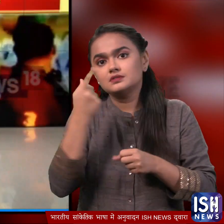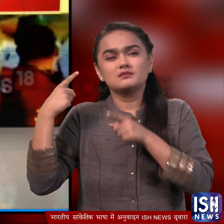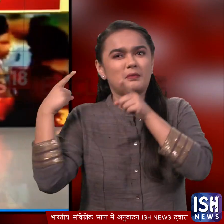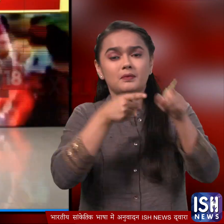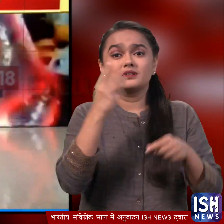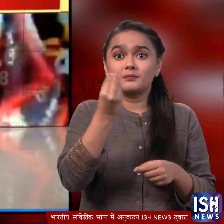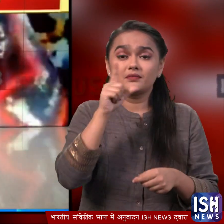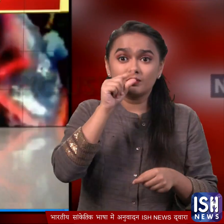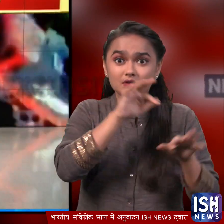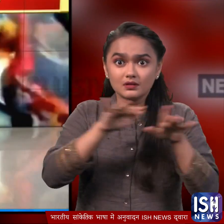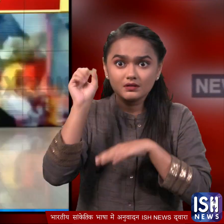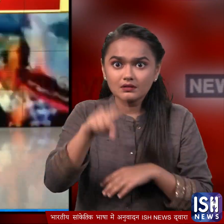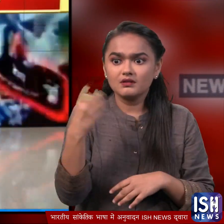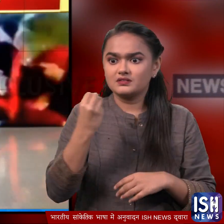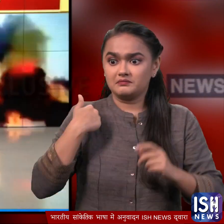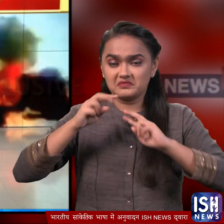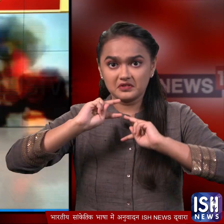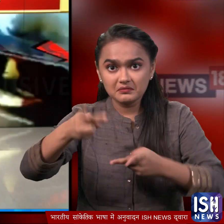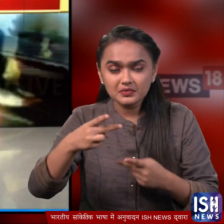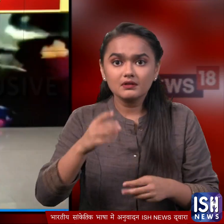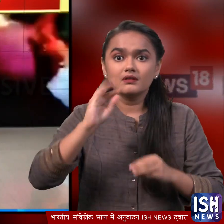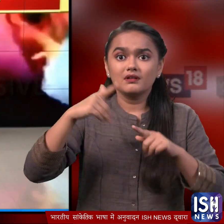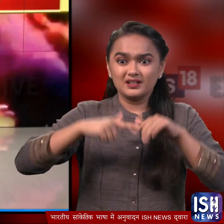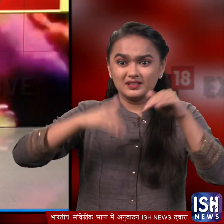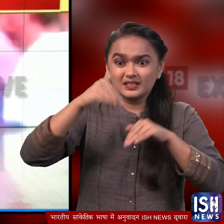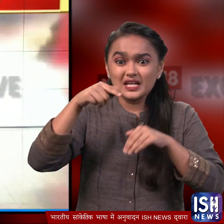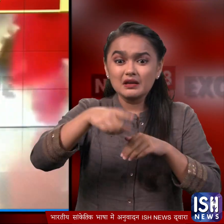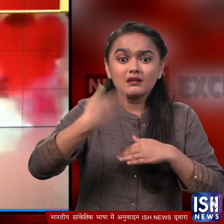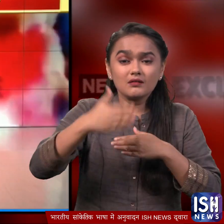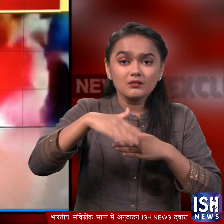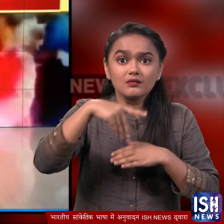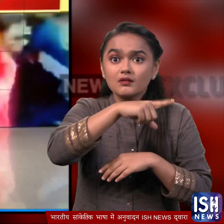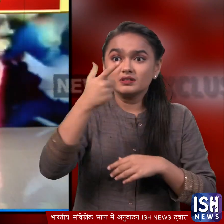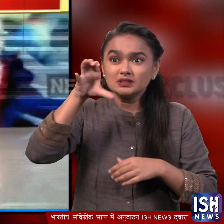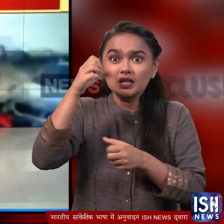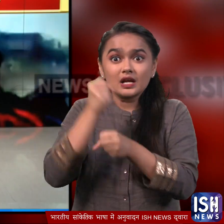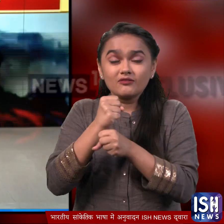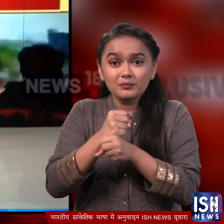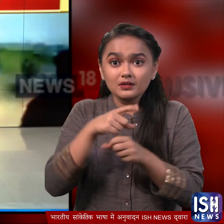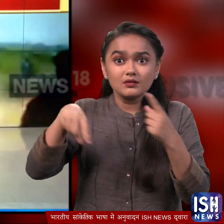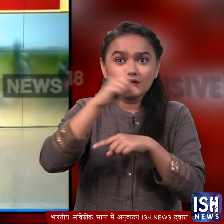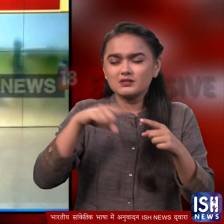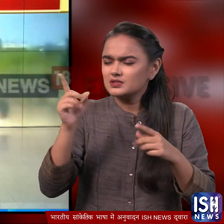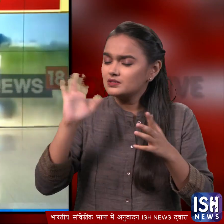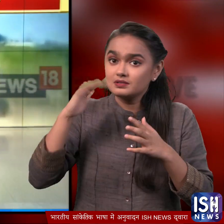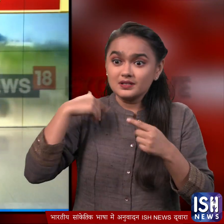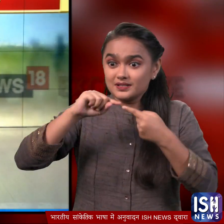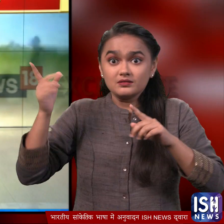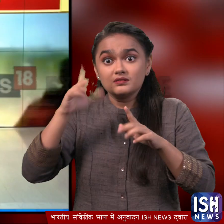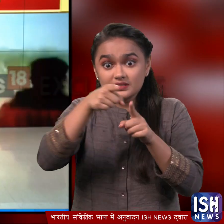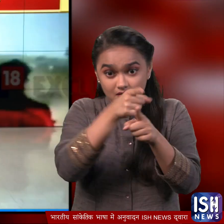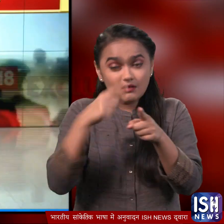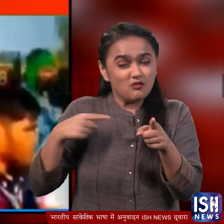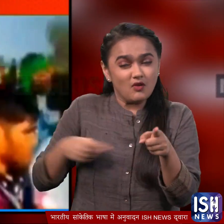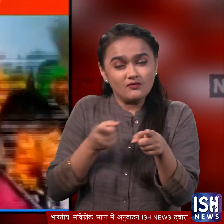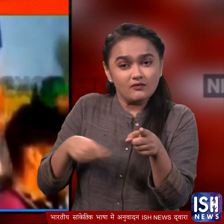ने ट्वीट किया तो किसी ने बयान दिया। चुनावी माहौल में लखीमपुर की घटना पर राज्य सरकार को घेरने का कोई भी मौका विरोधी चूकना नहीं